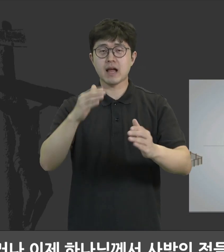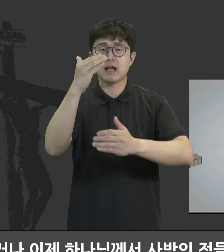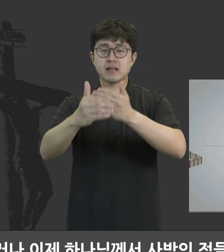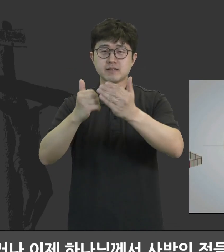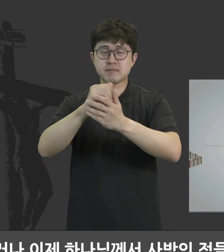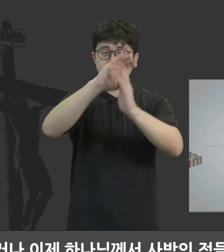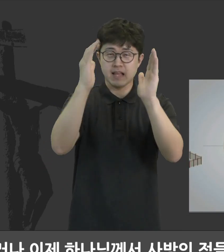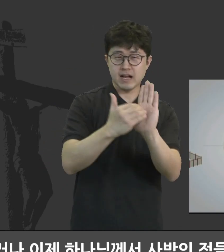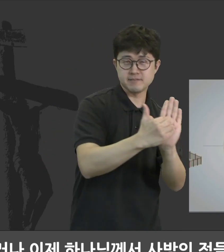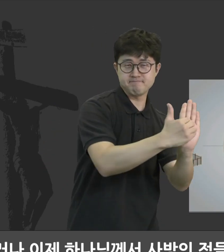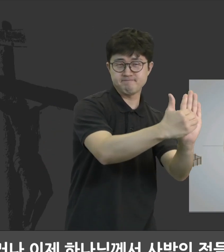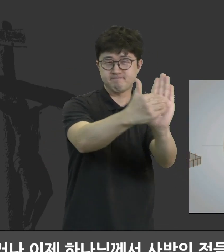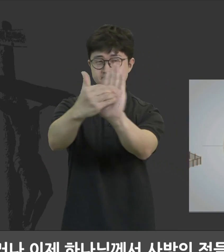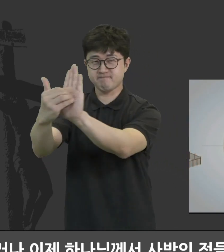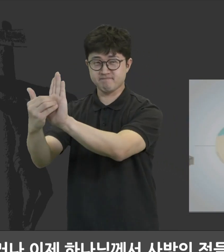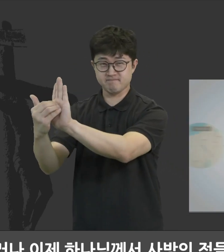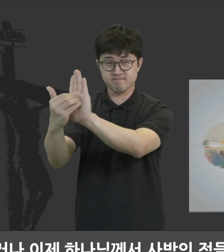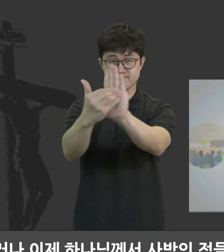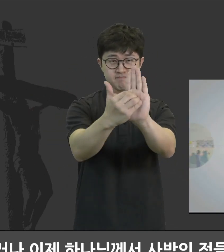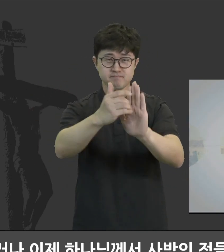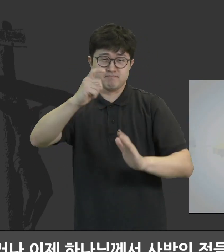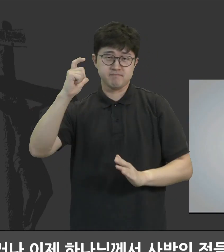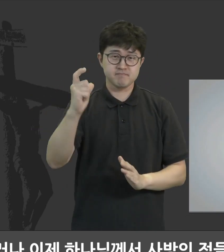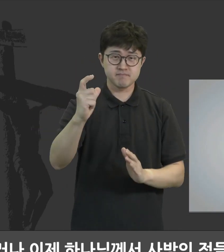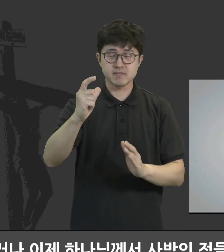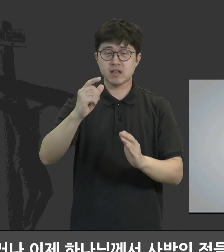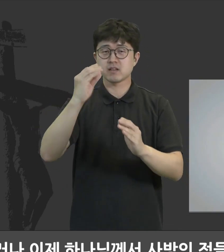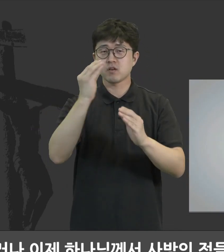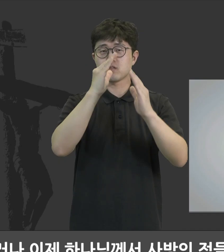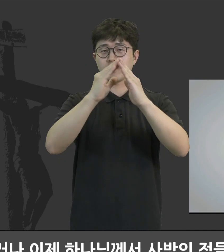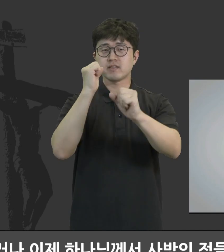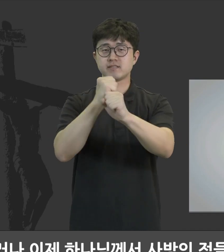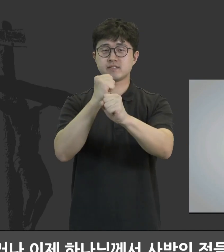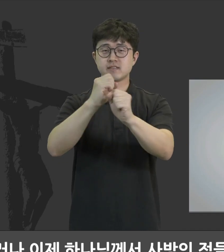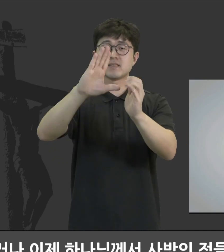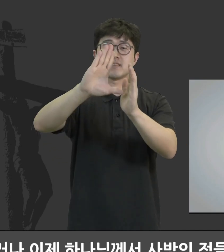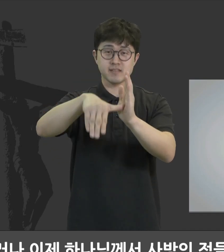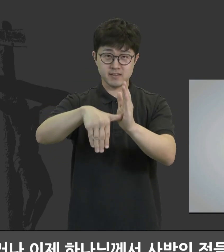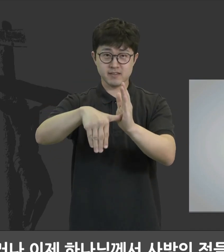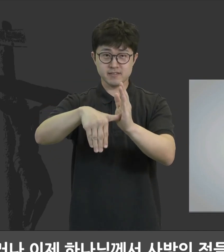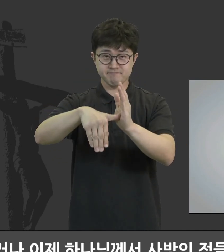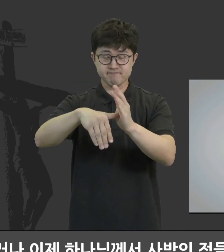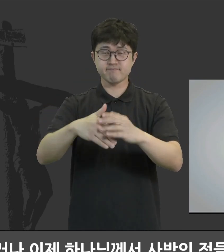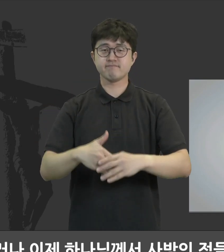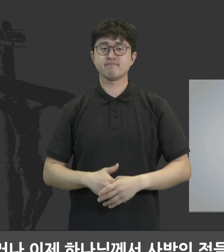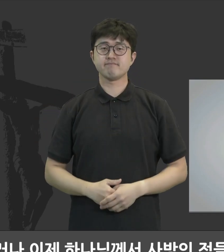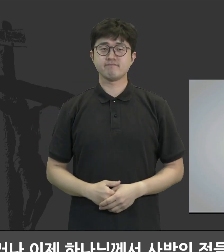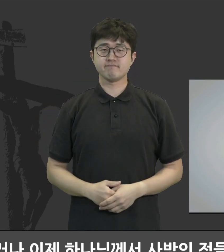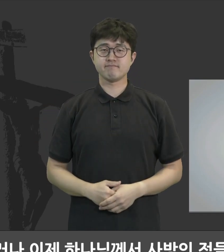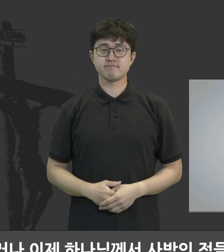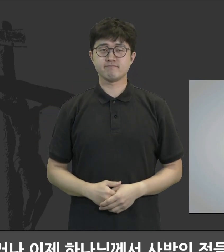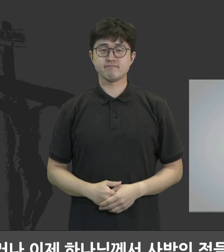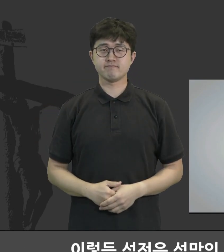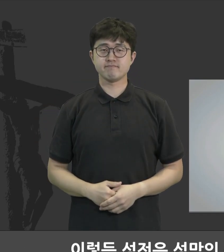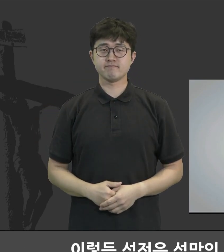사방의 적들로부터 안식을 주셔서 비로소 하나님의 성전을 지을 수 있는 때가 된 것입니다.